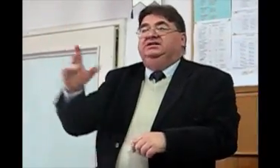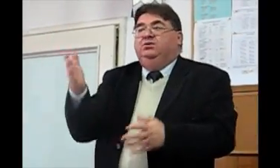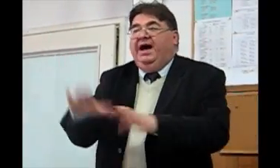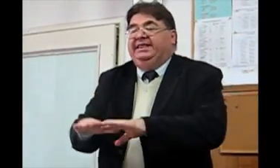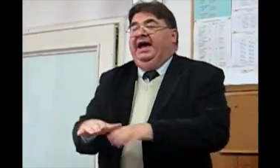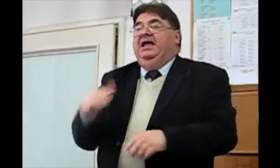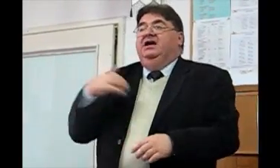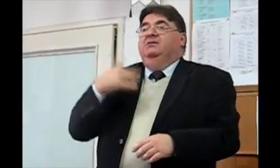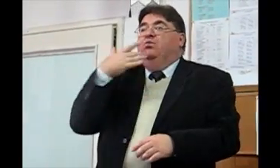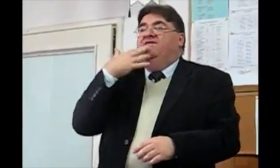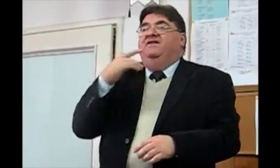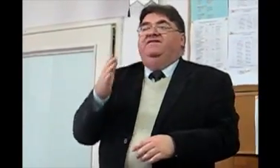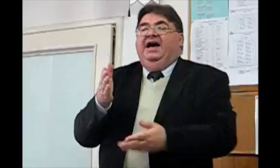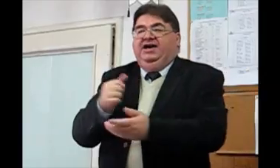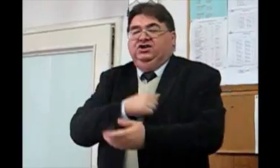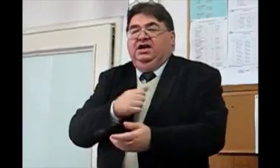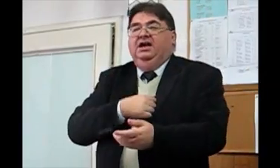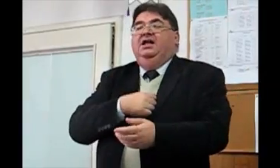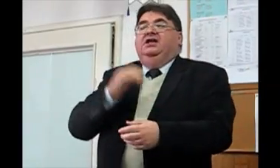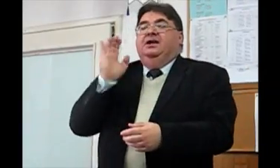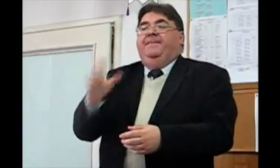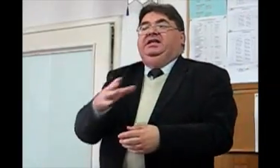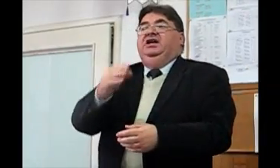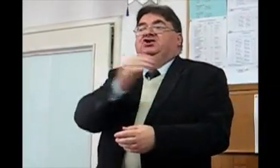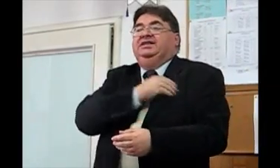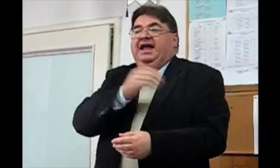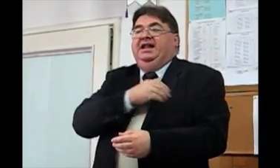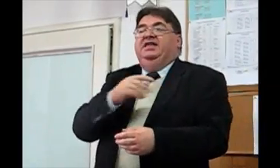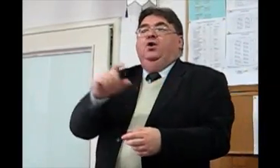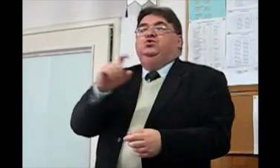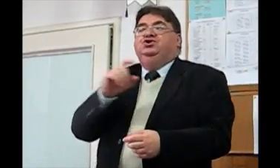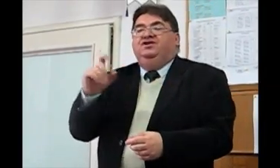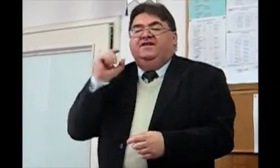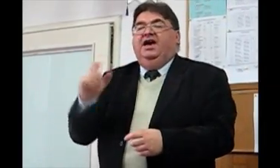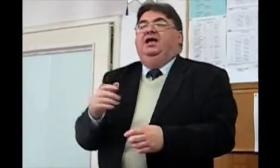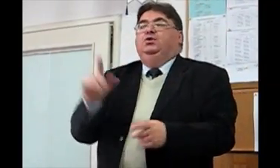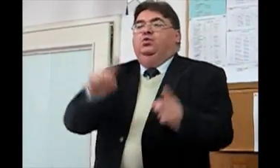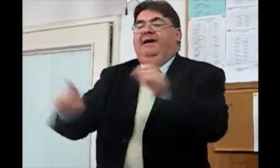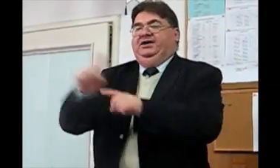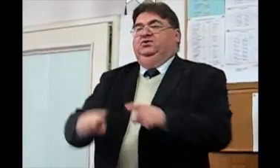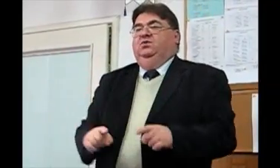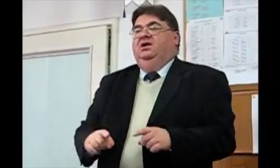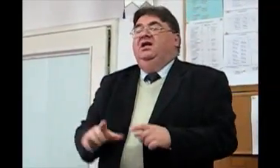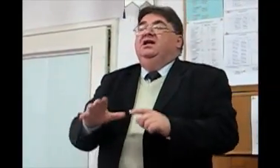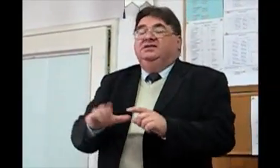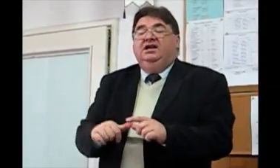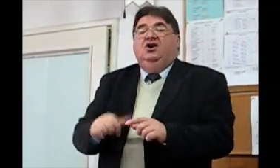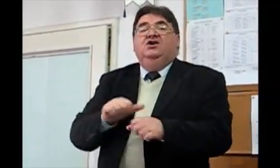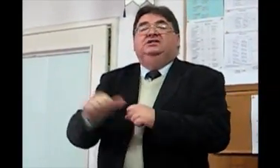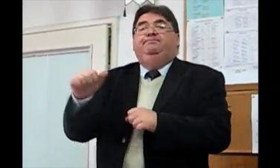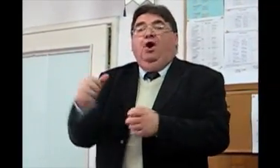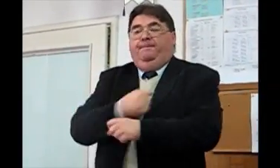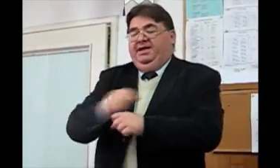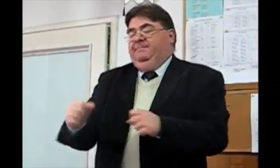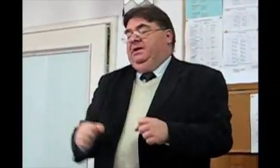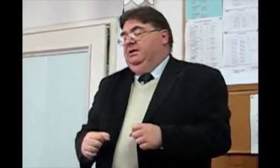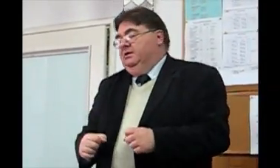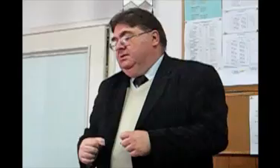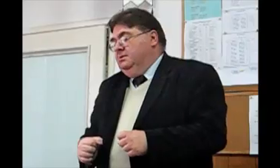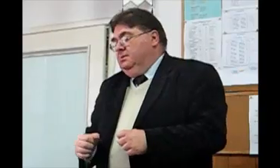chłata i mówi wyraźnie, że będzie szczerze, uczciwie tłumaczył. Tylko jest problem,